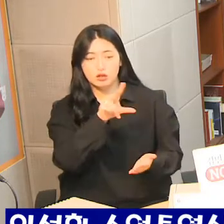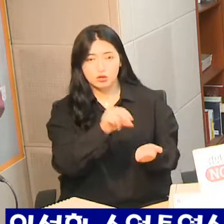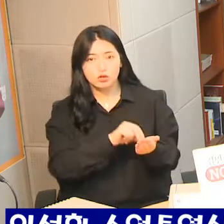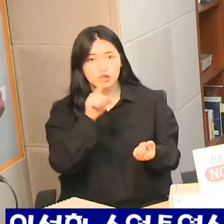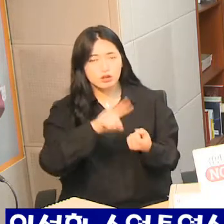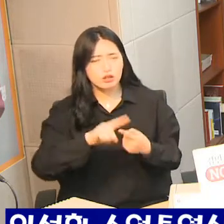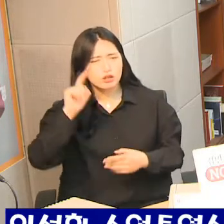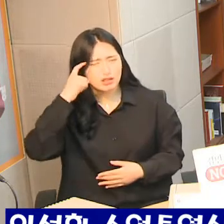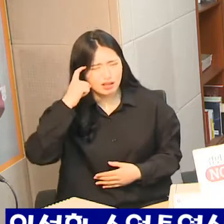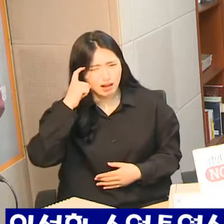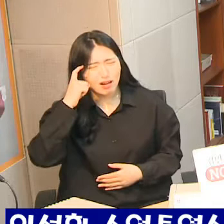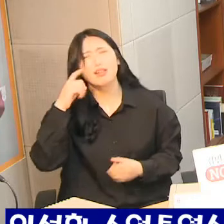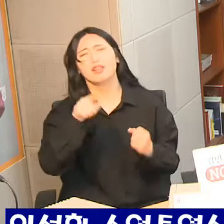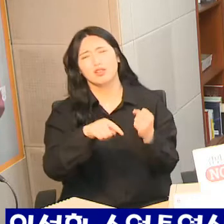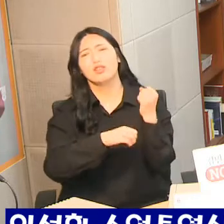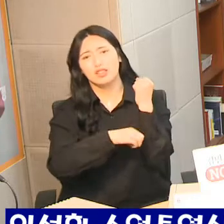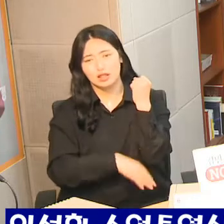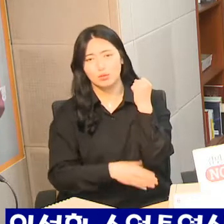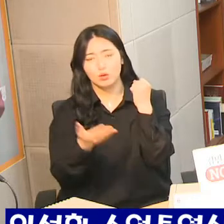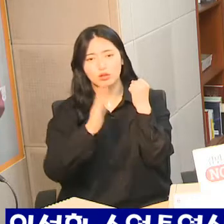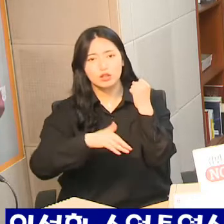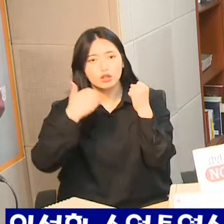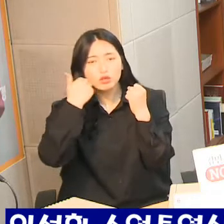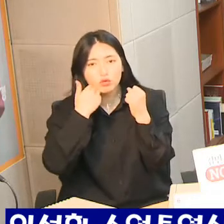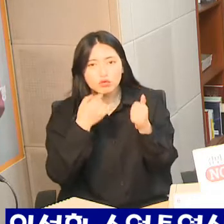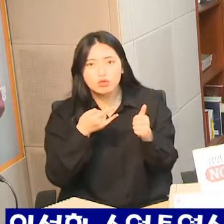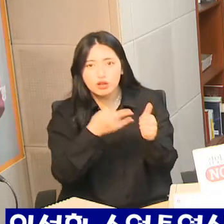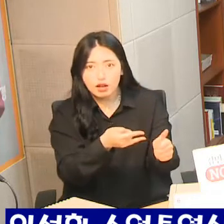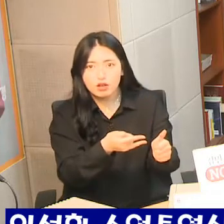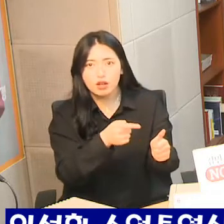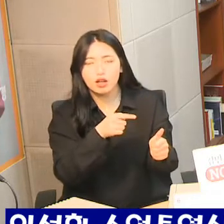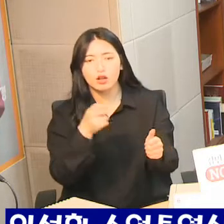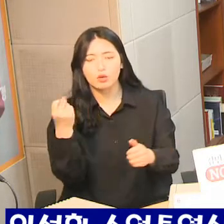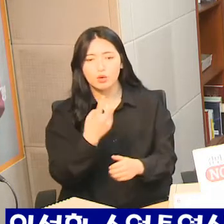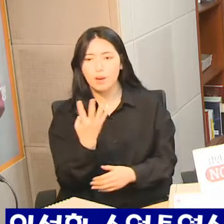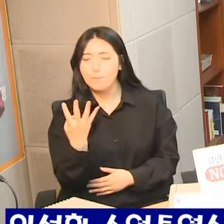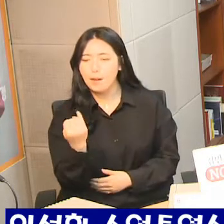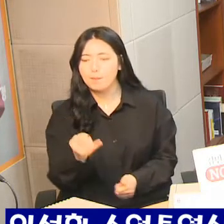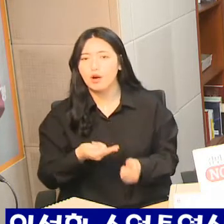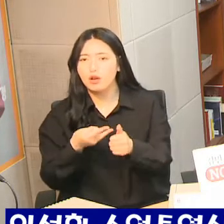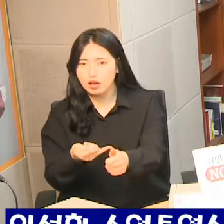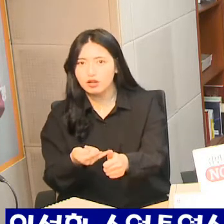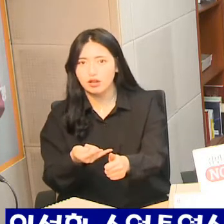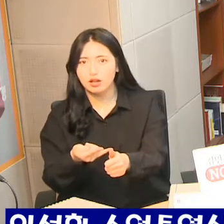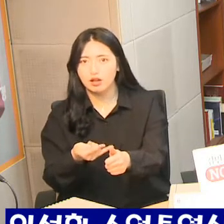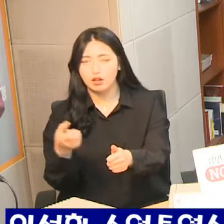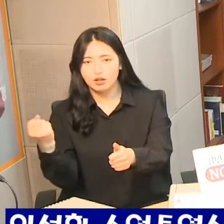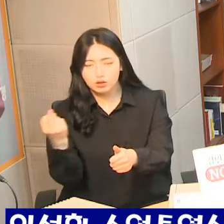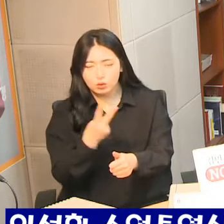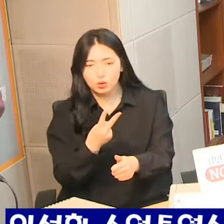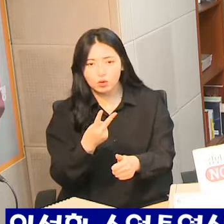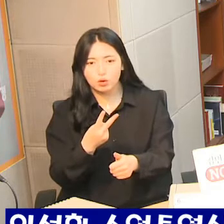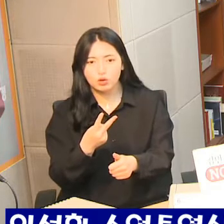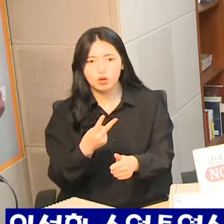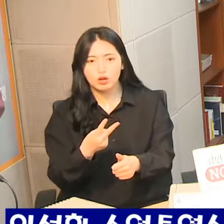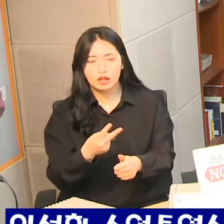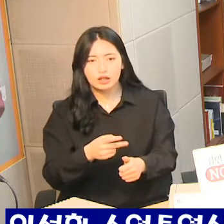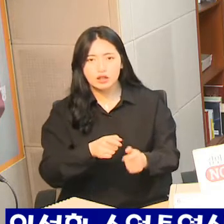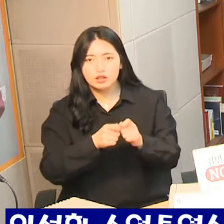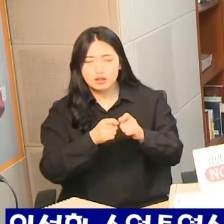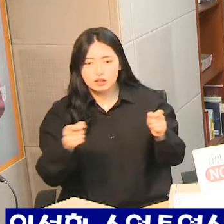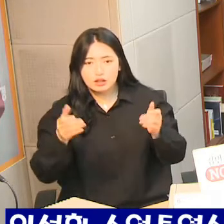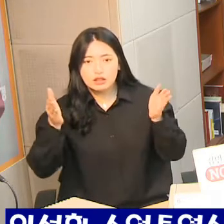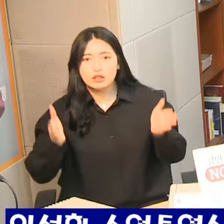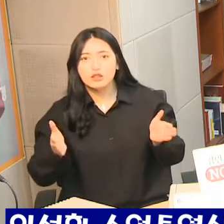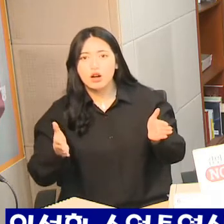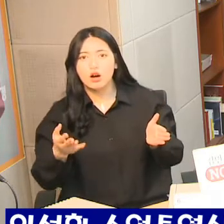대해서 생각하는 건 기본이죠. 그런데 누구를 대상으로 할 것인가, 몇 명을 대상으로 할 것인가, 그리고 총 러닝 타임이라고